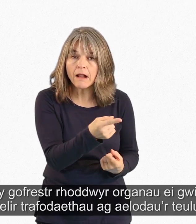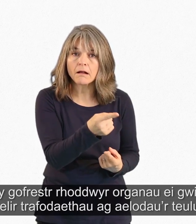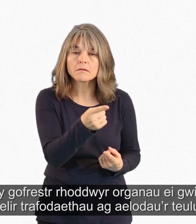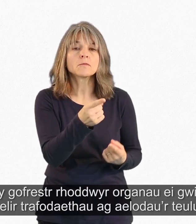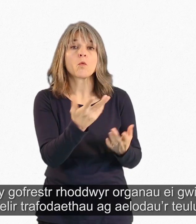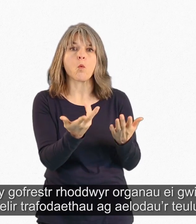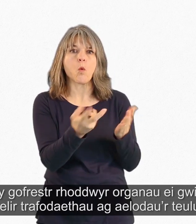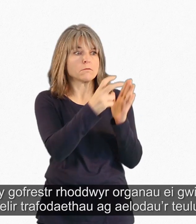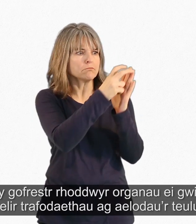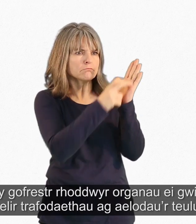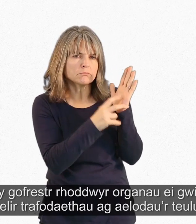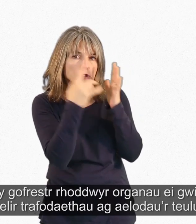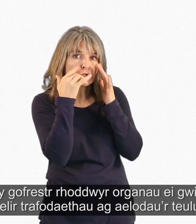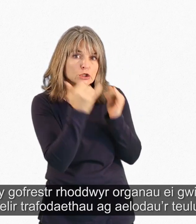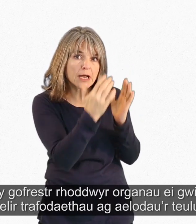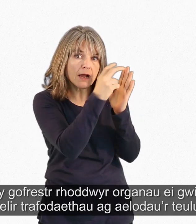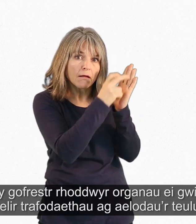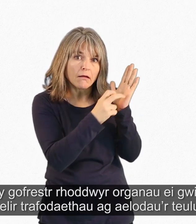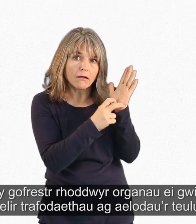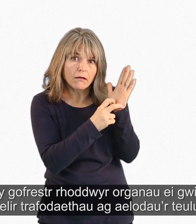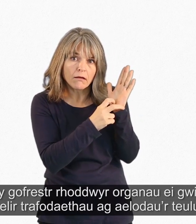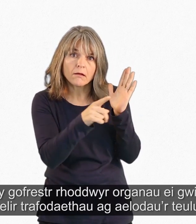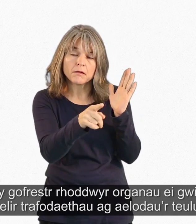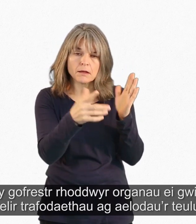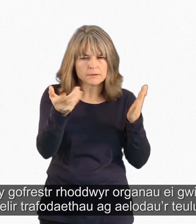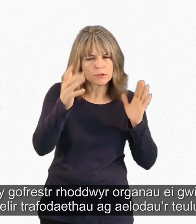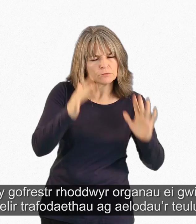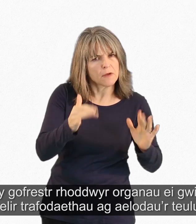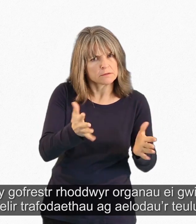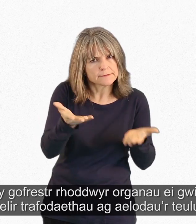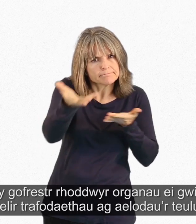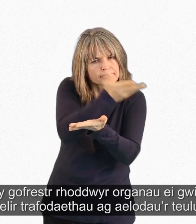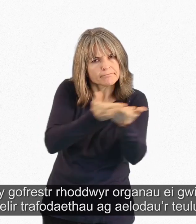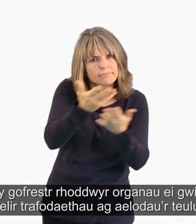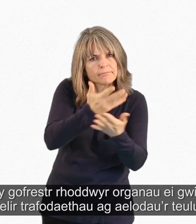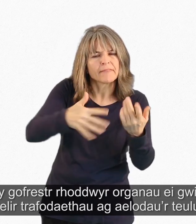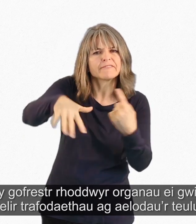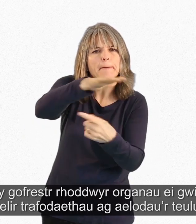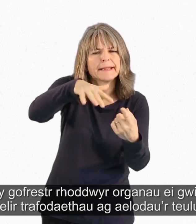gofrestr rhoddwyr organau ei gwirio a chynhel yr trafodaethau ag aelodau'r teulu.